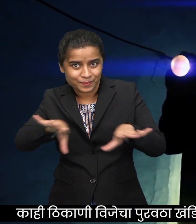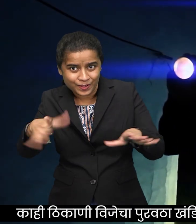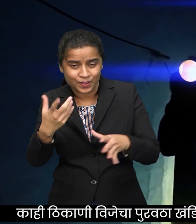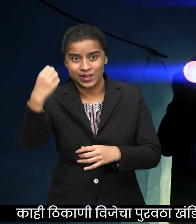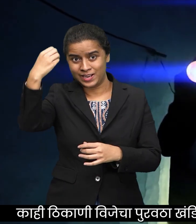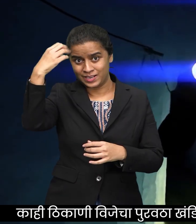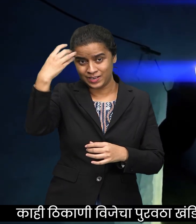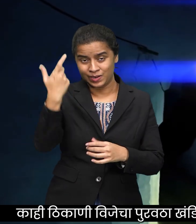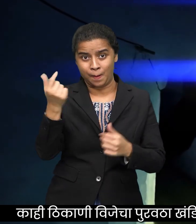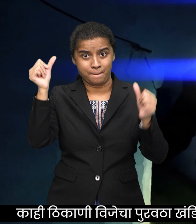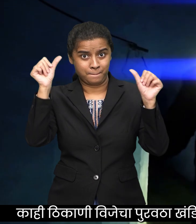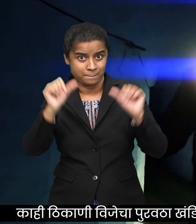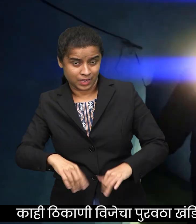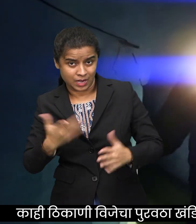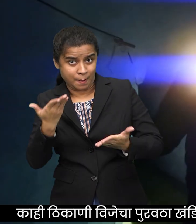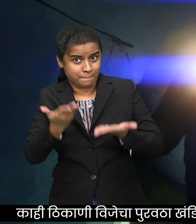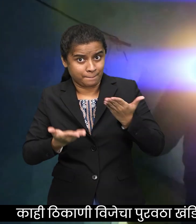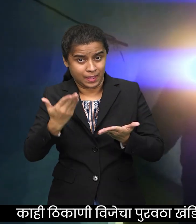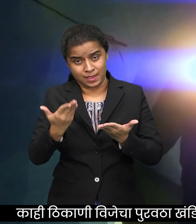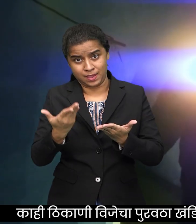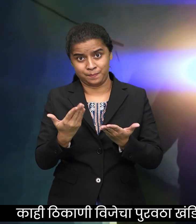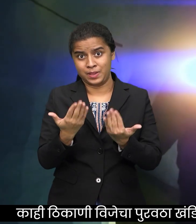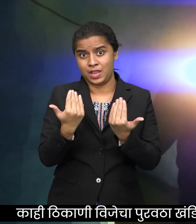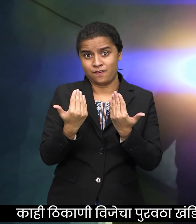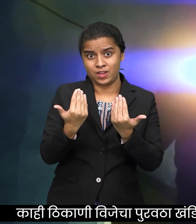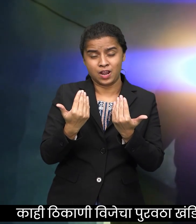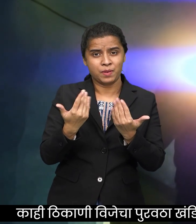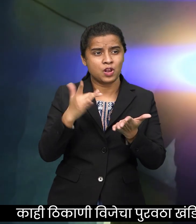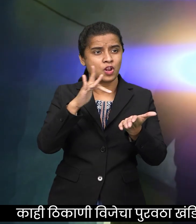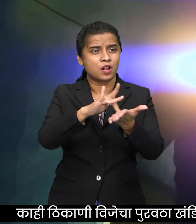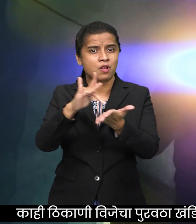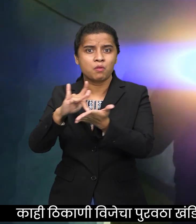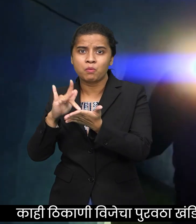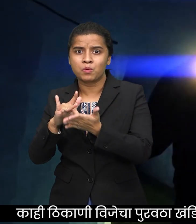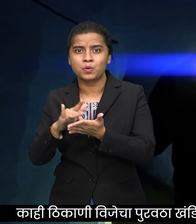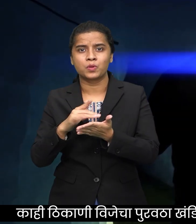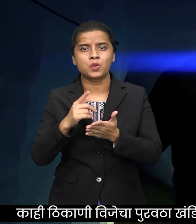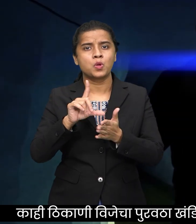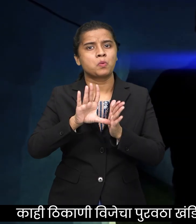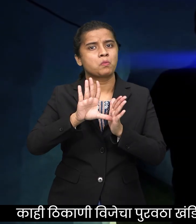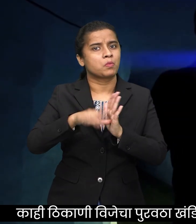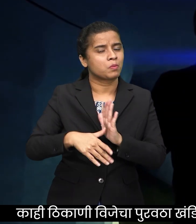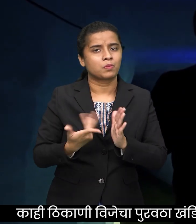काही ठिकाणी विजेचा पुरवठा खंडित होऊ शकतो किंवा तो उपलब्ध नसू शकतो.